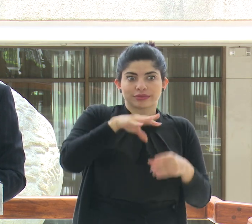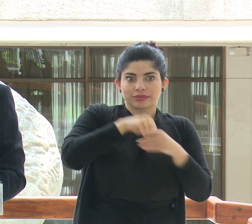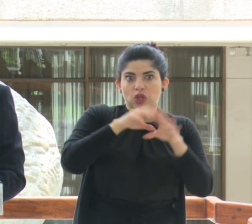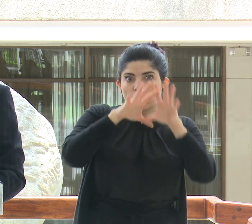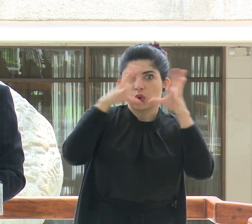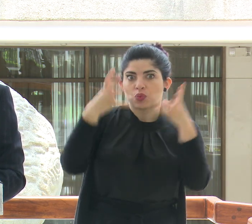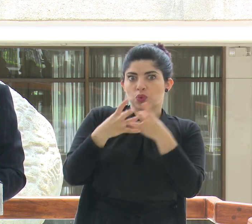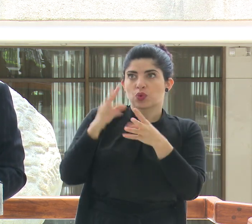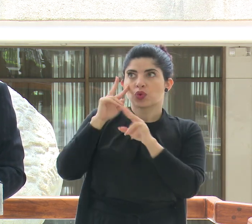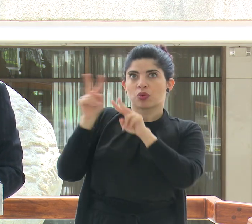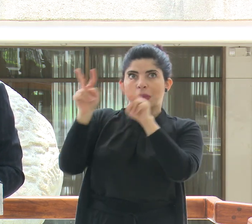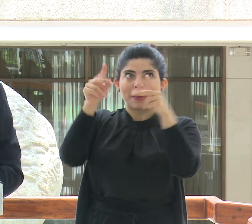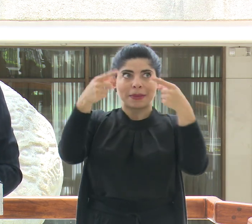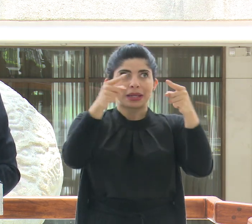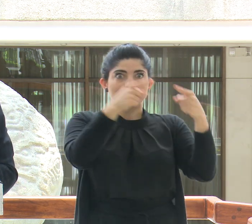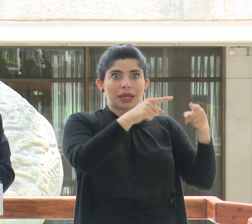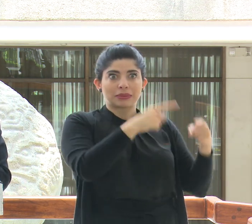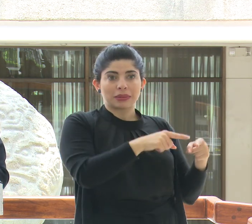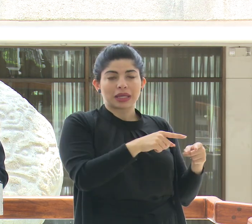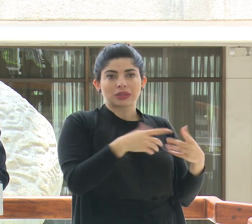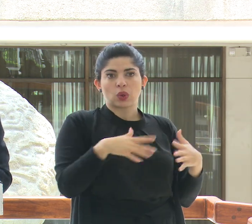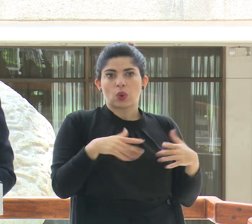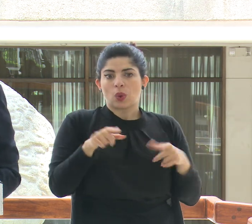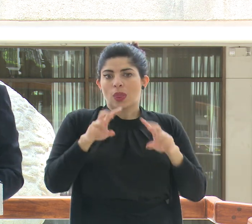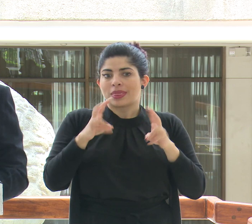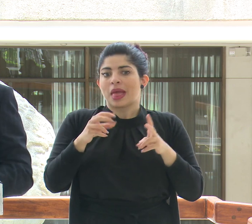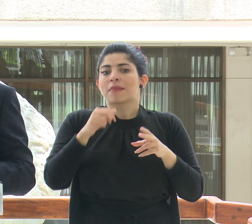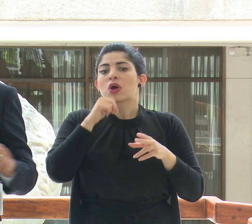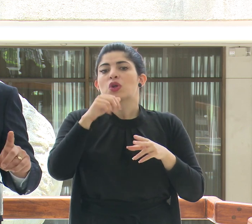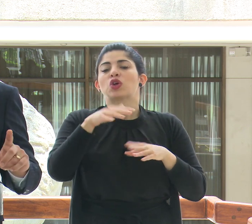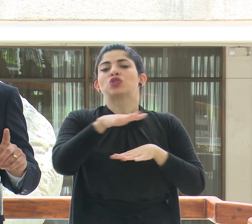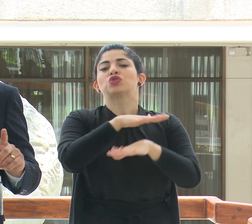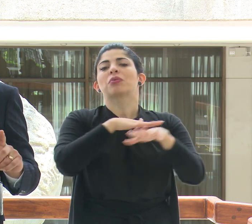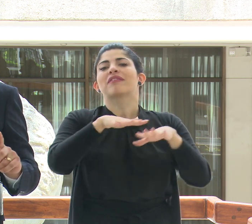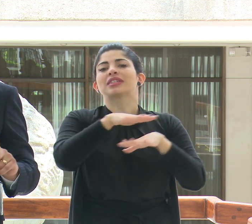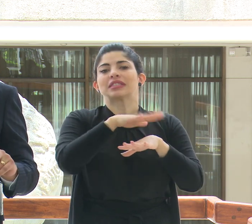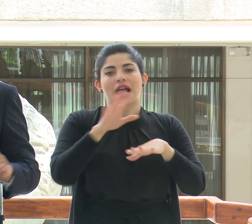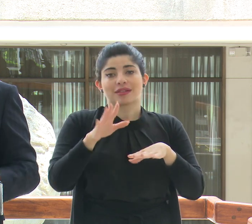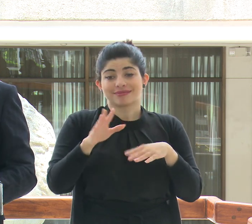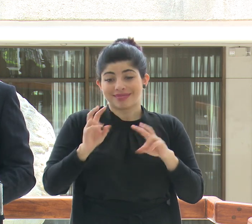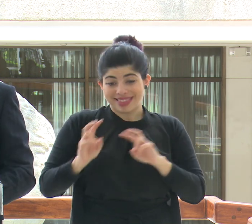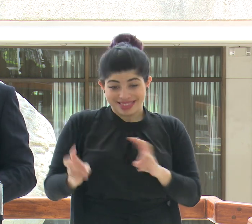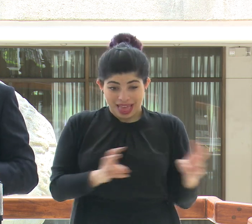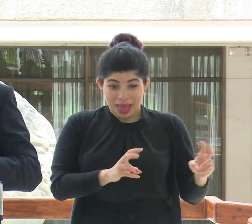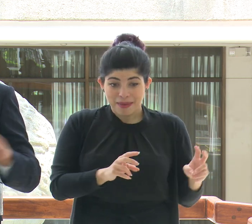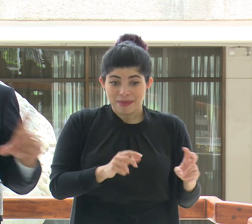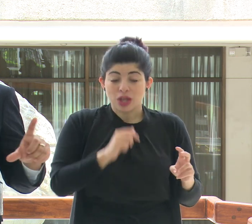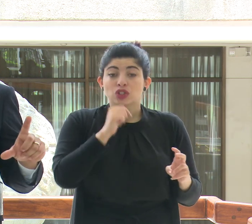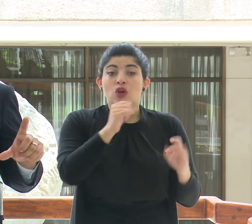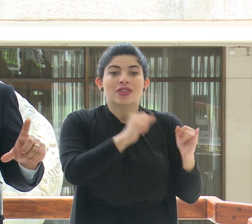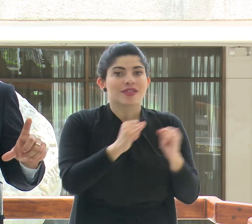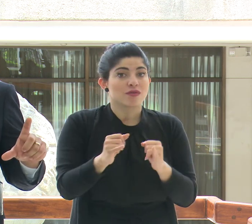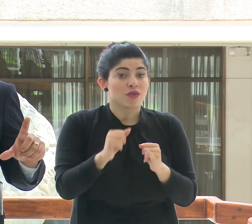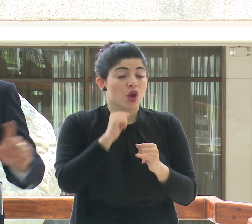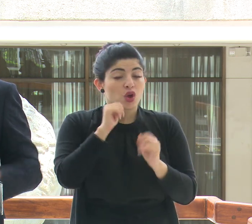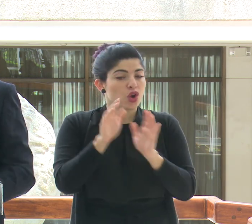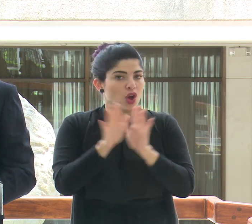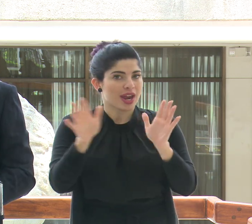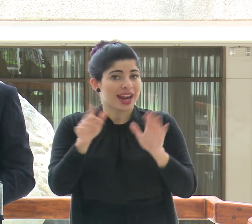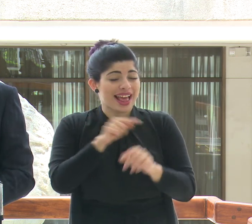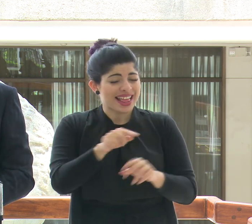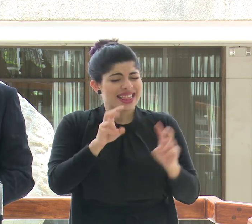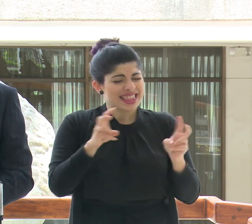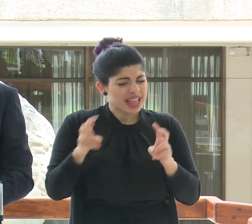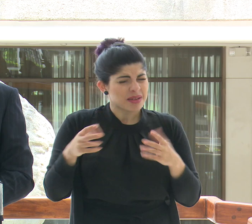sano que hablemos de eso porque no es un tema superficial. Cualquiera de estos temas, no singulares, sino generales,